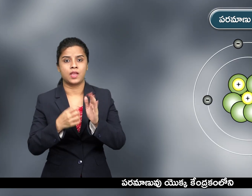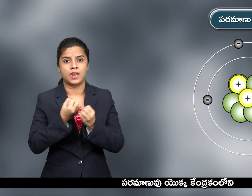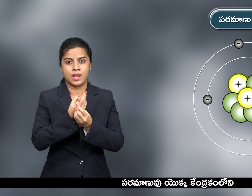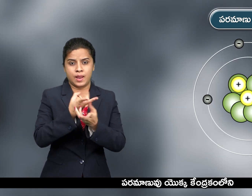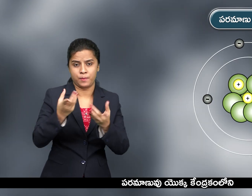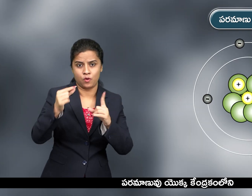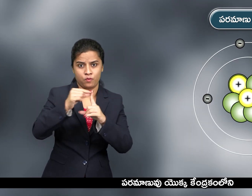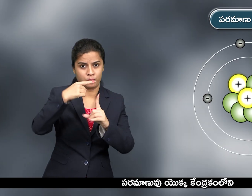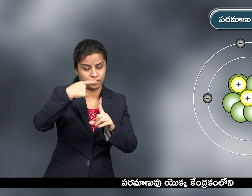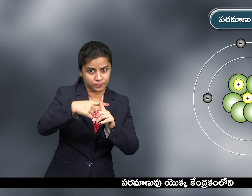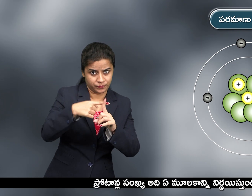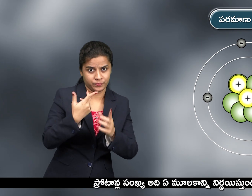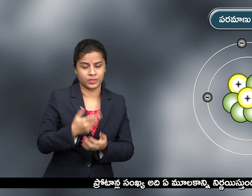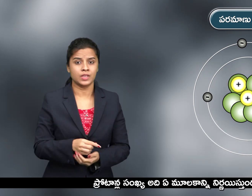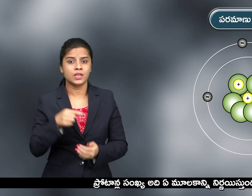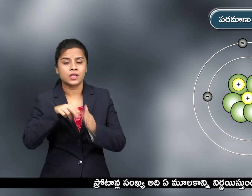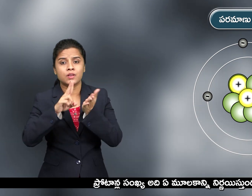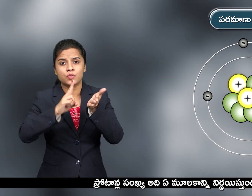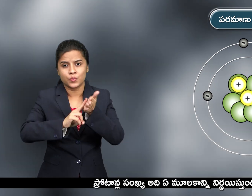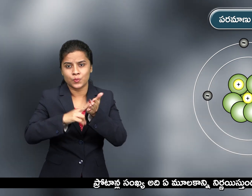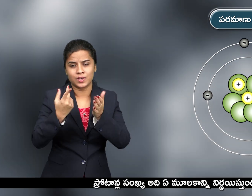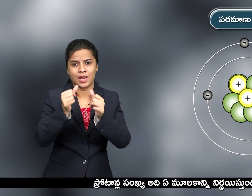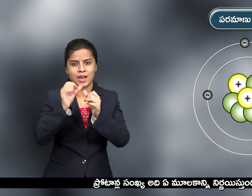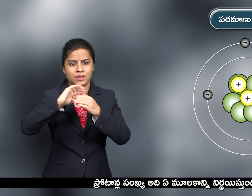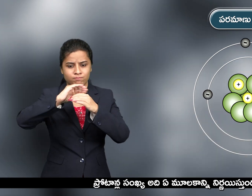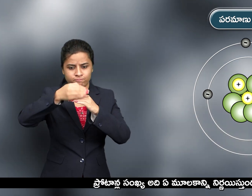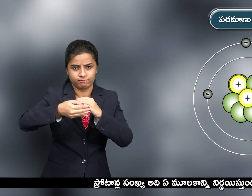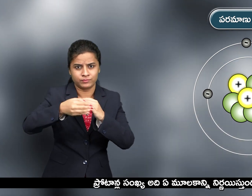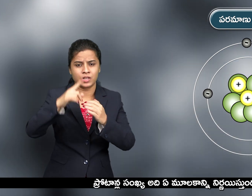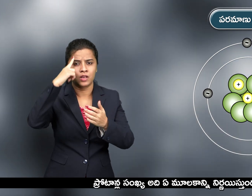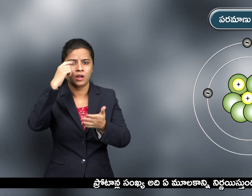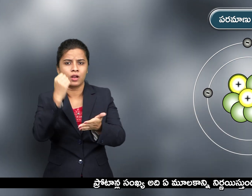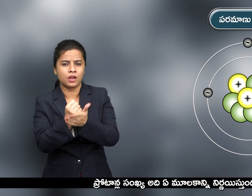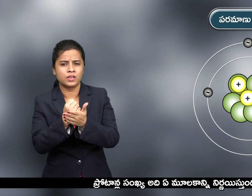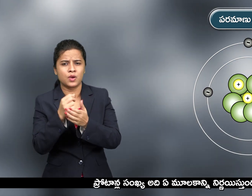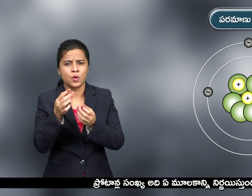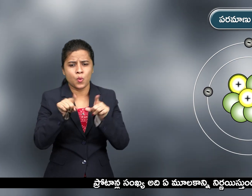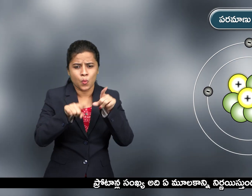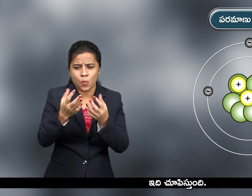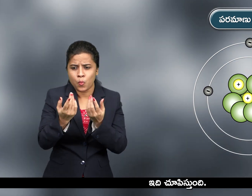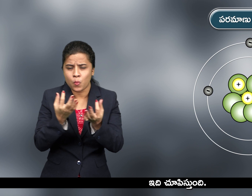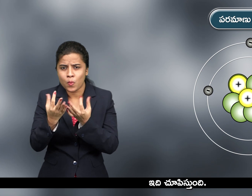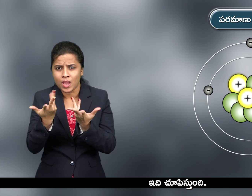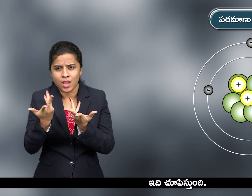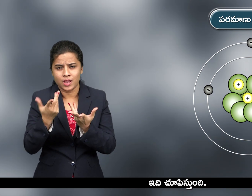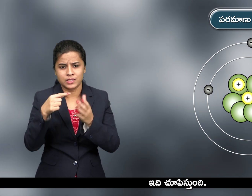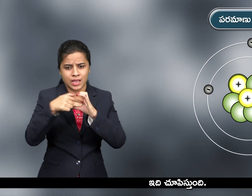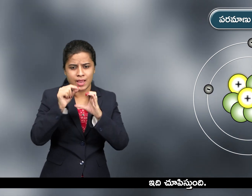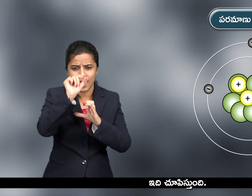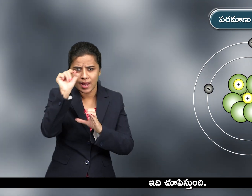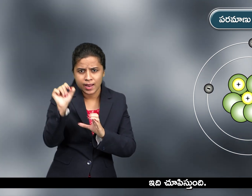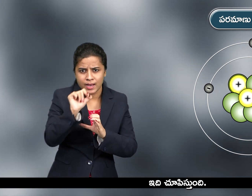పరమాణువు యొక్క కేంద్రకంలోని ప్రోటాన్ల సంఖ్య అది ఏ మూలకాన్ని నిర్ణయిస్తుందని ఇది చూపిస్తుంది.